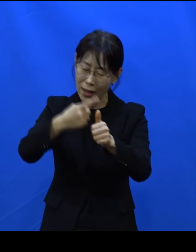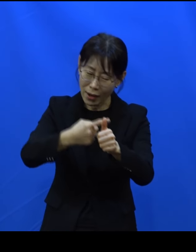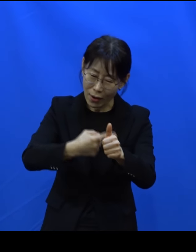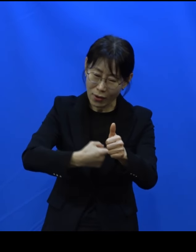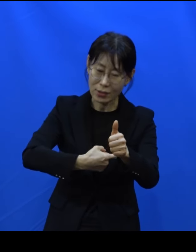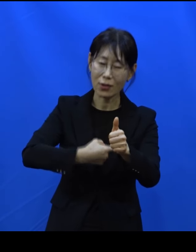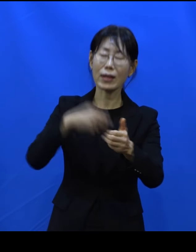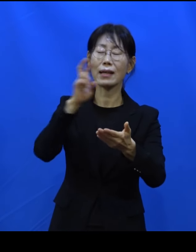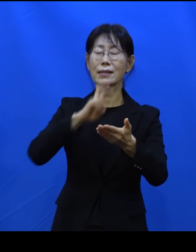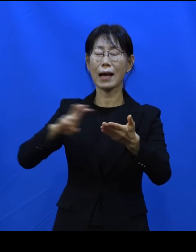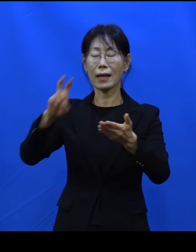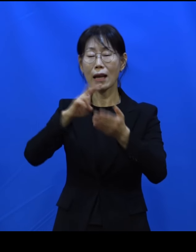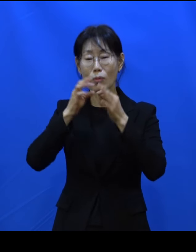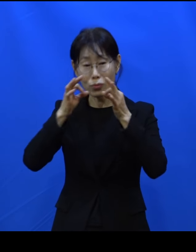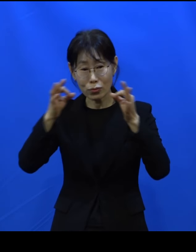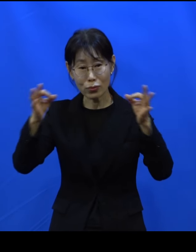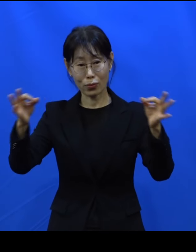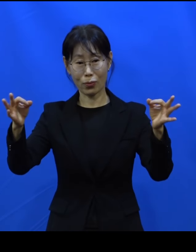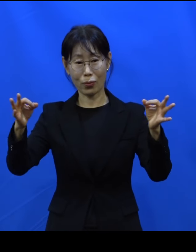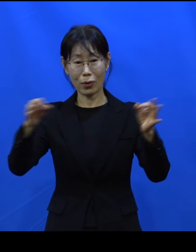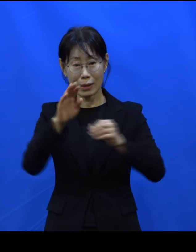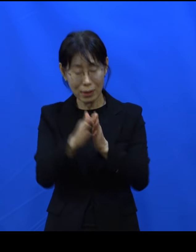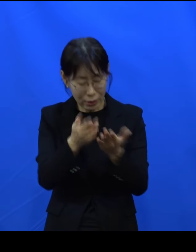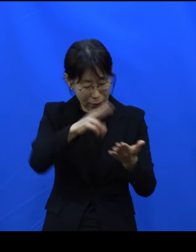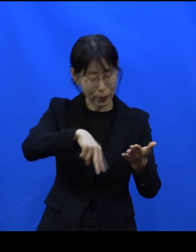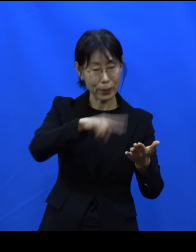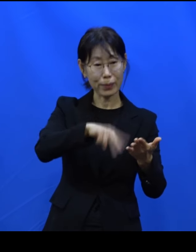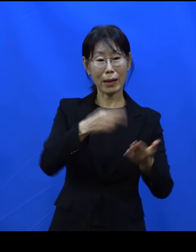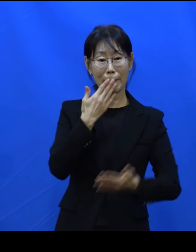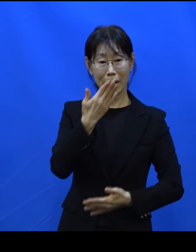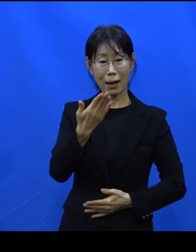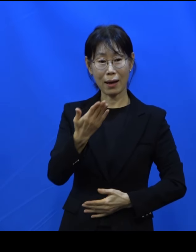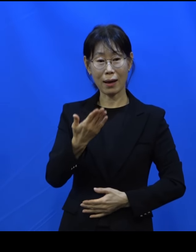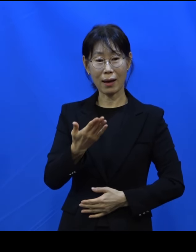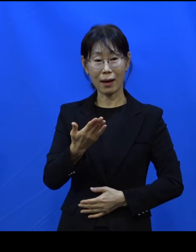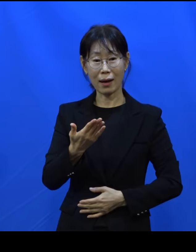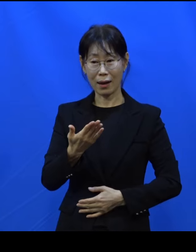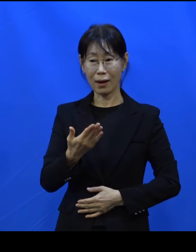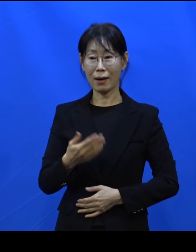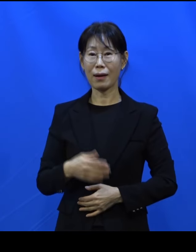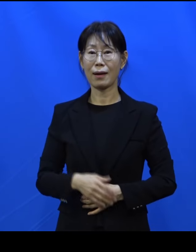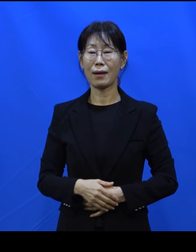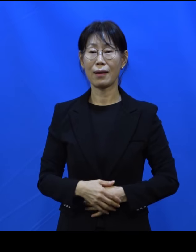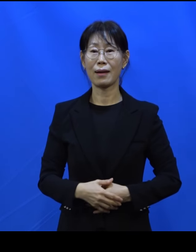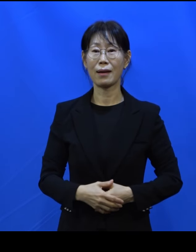왜 안식일, 주일이 주어졌어요? 하루 종일 주만 바라보라는 거예요.